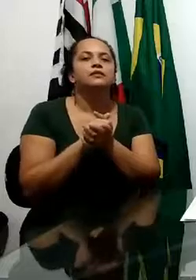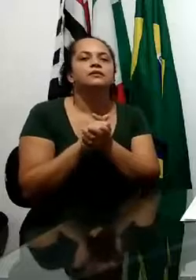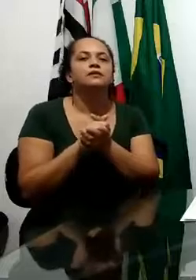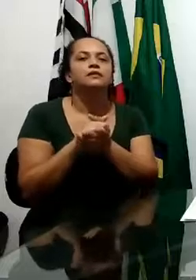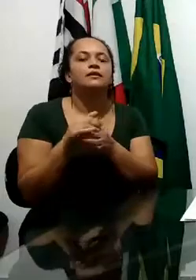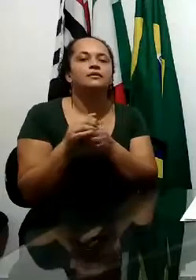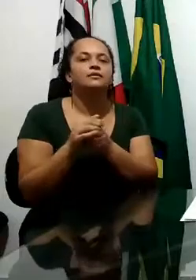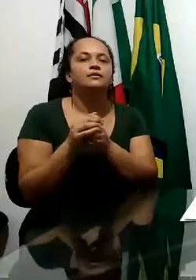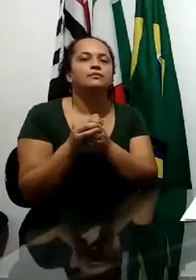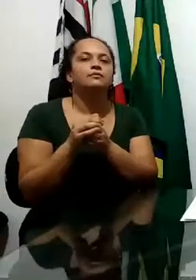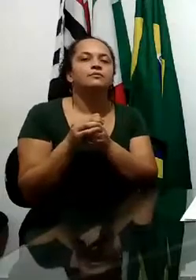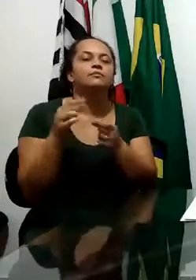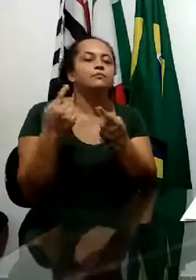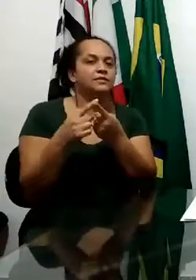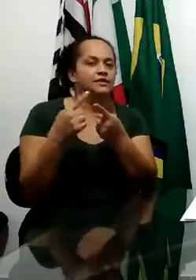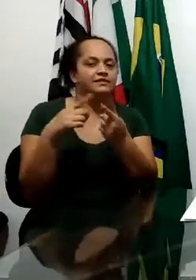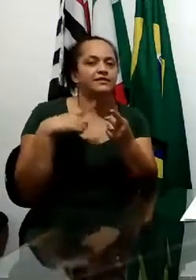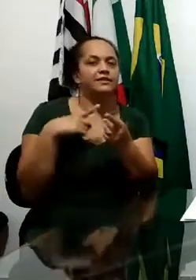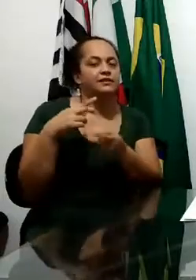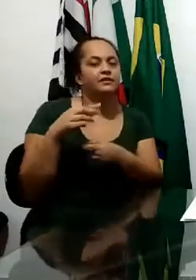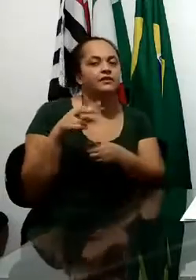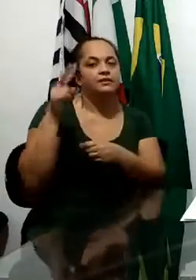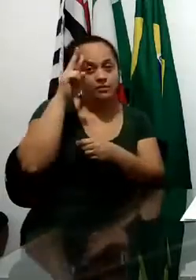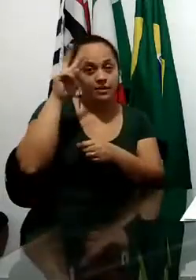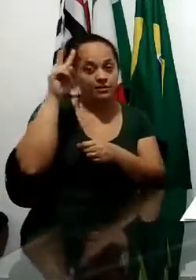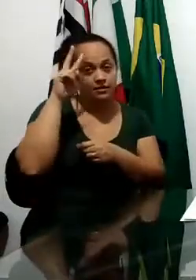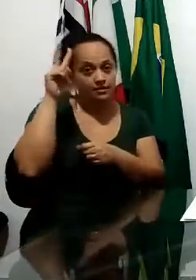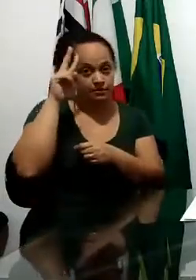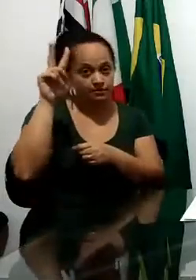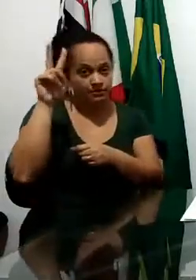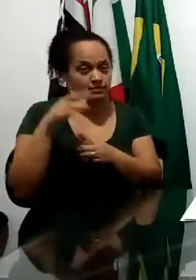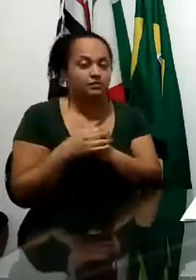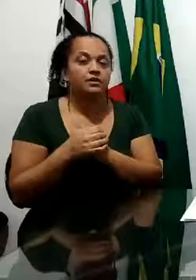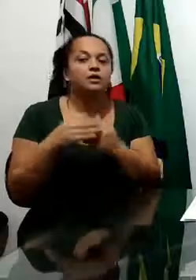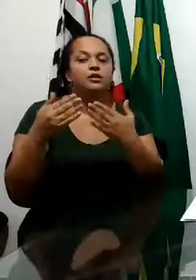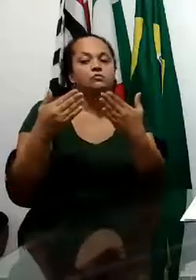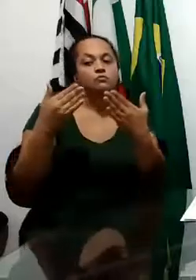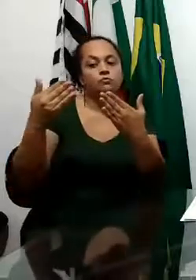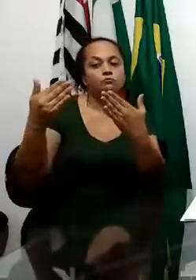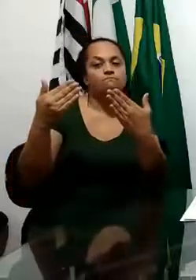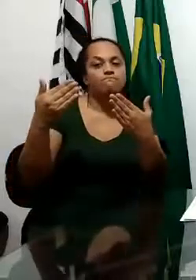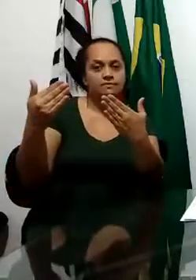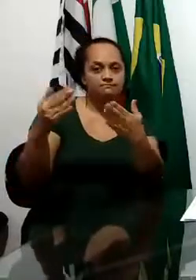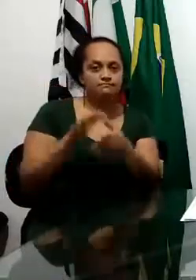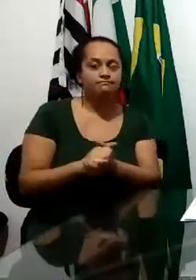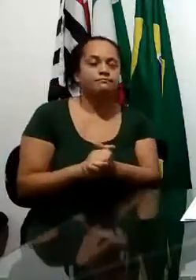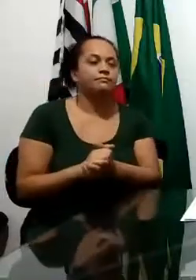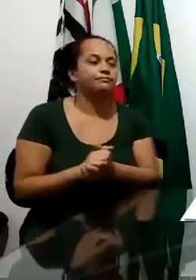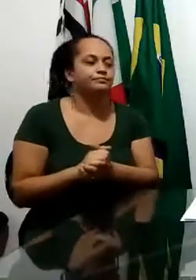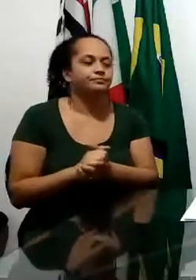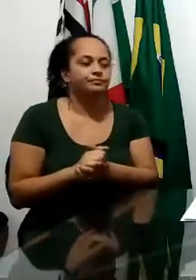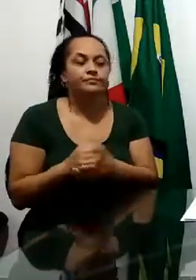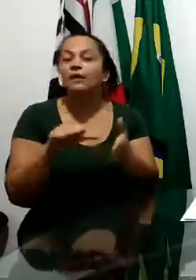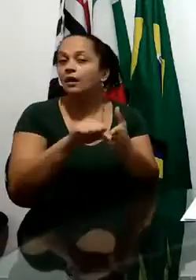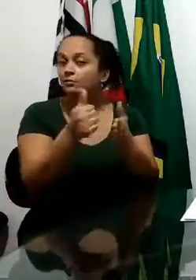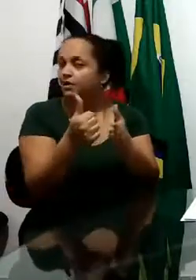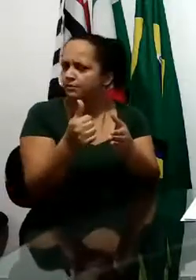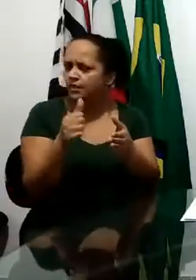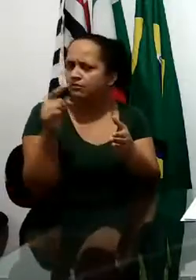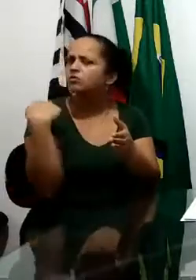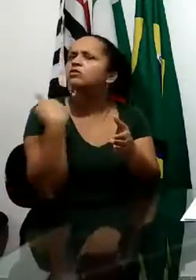chamada parábola, que no original quer dizer comparação, né? E a primeira coisa que a gente aprende